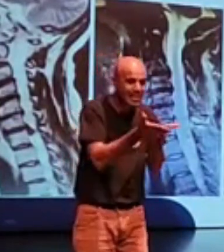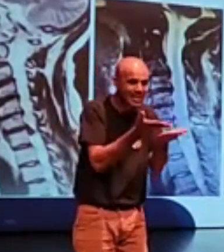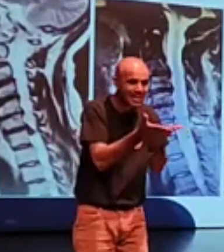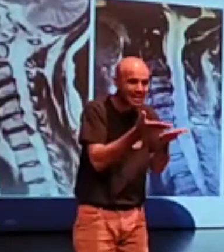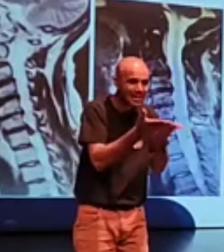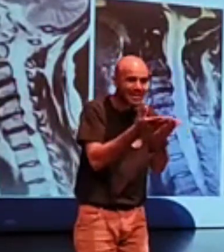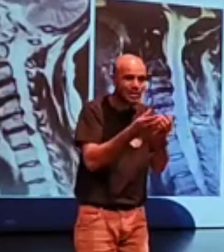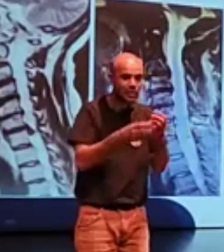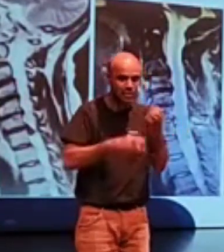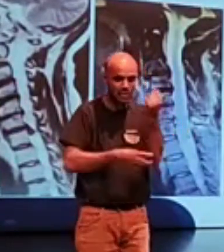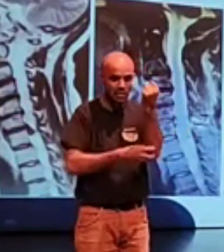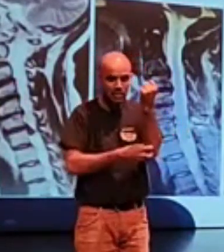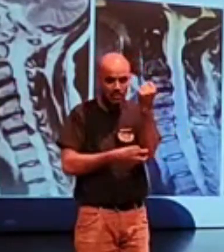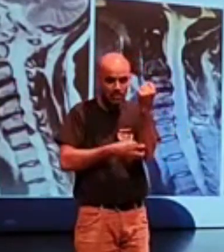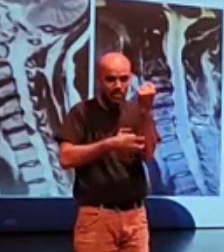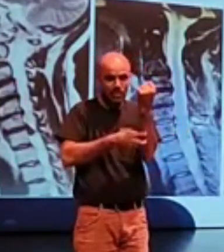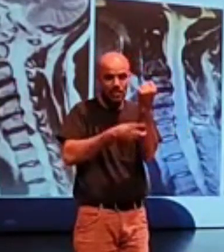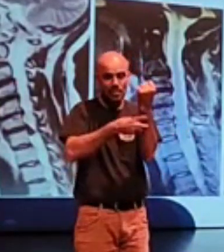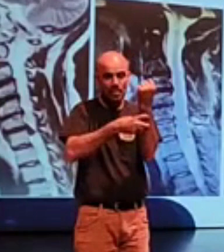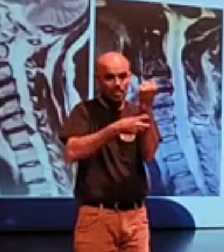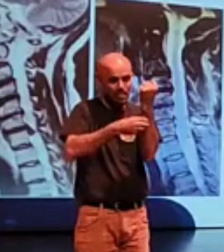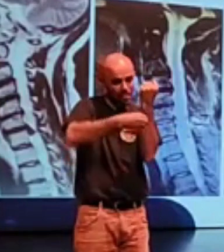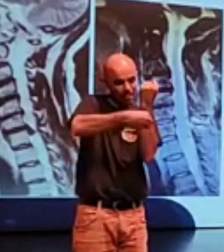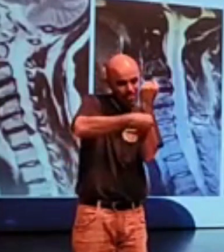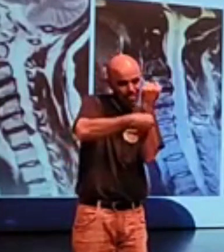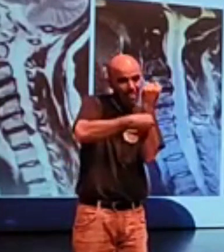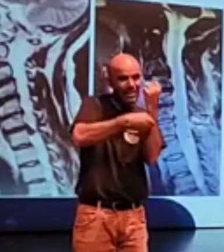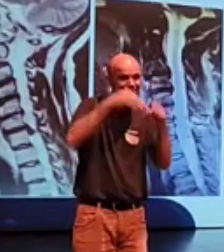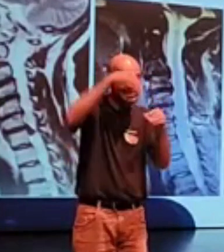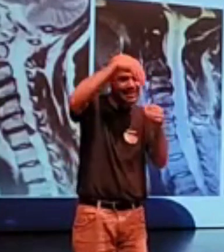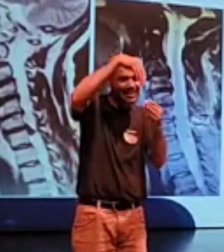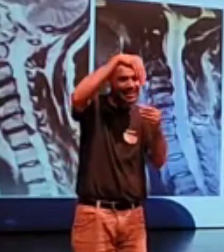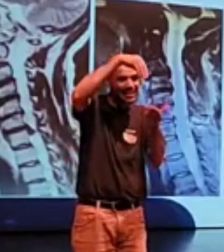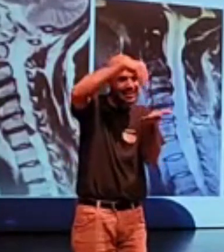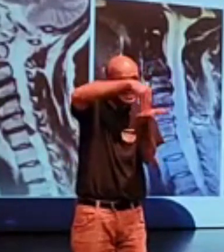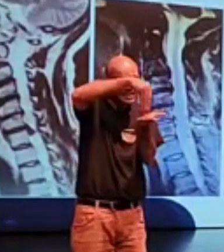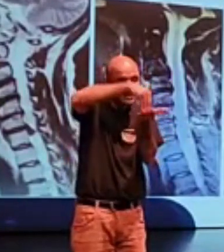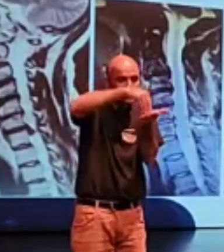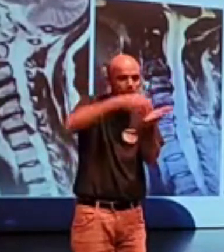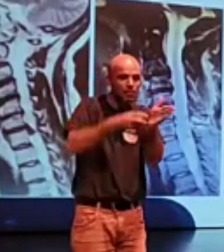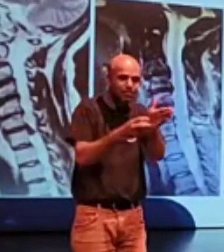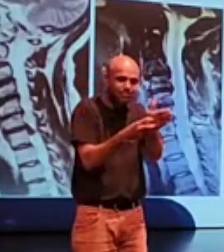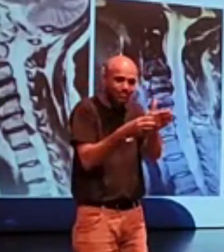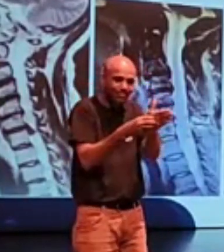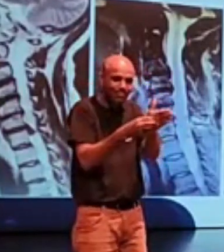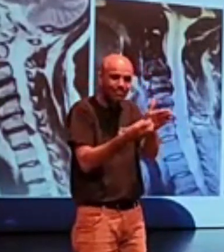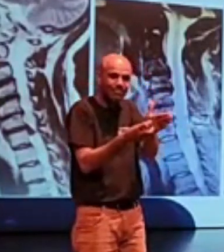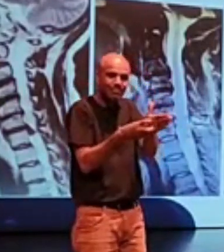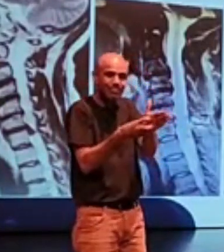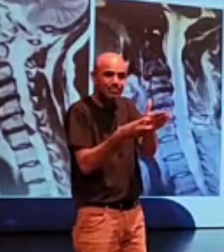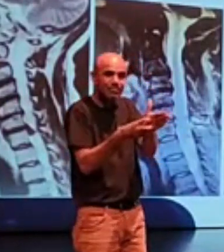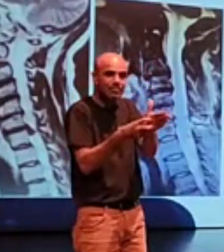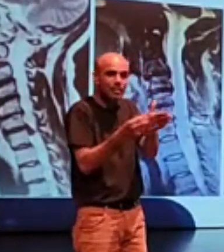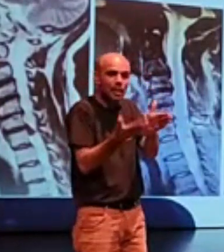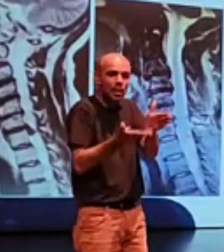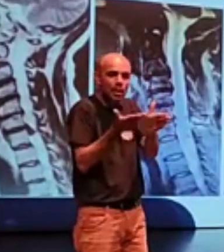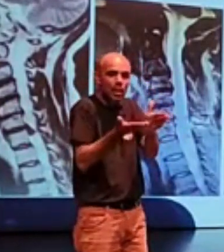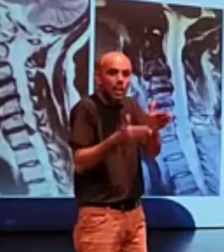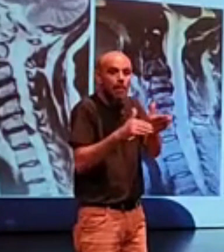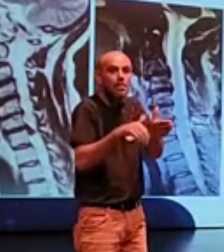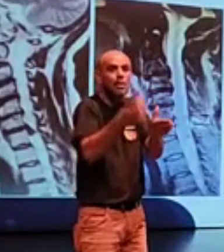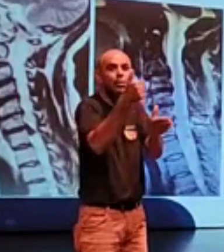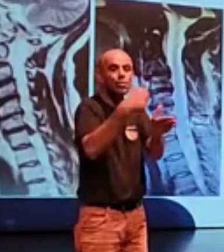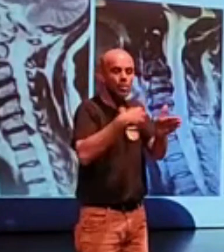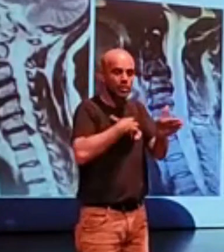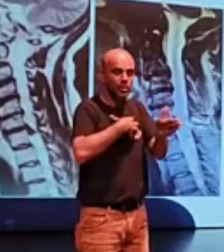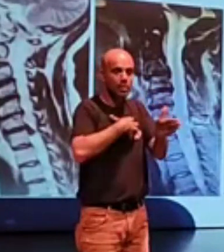é migrada e ela está mais central. Ali tem a ressonância pré e pós-operatória. E esse paciente melhorou completamente os